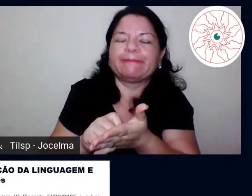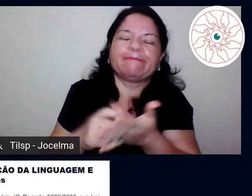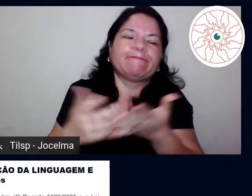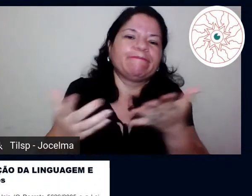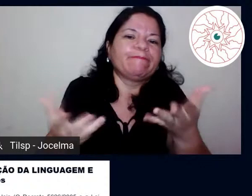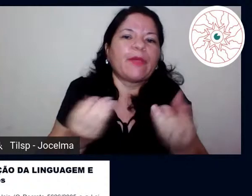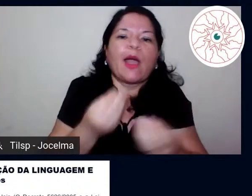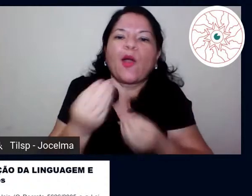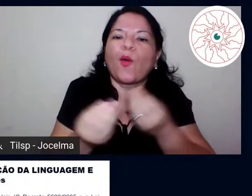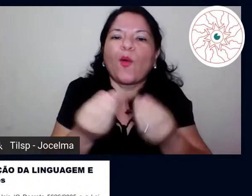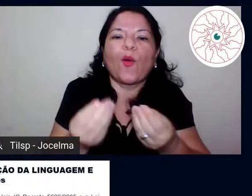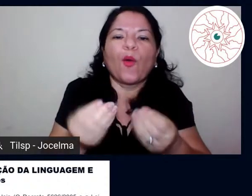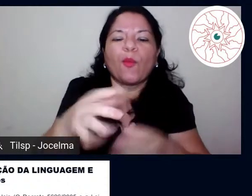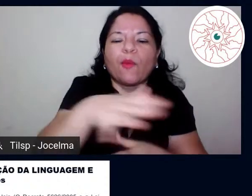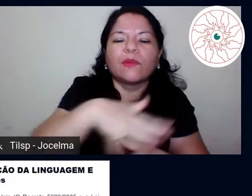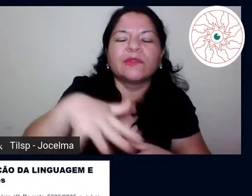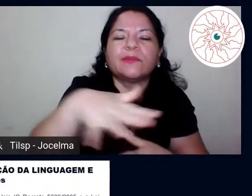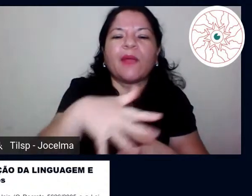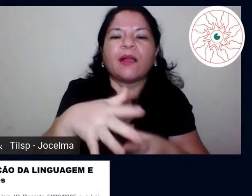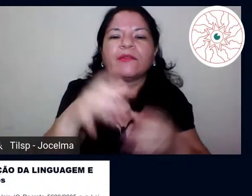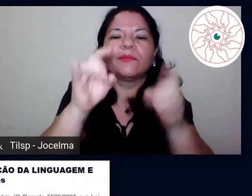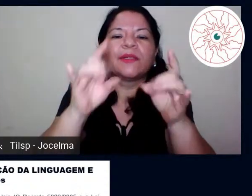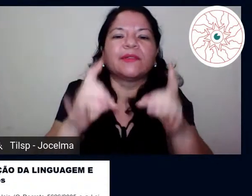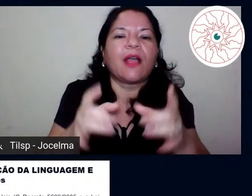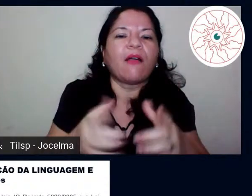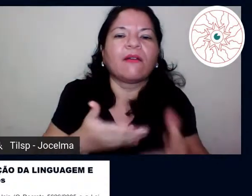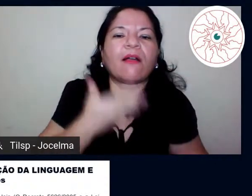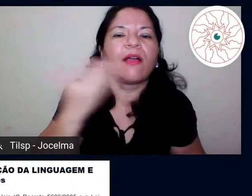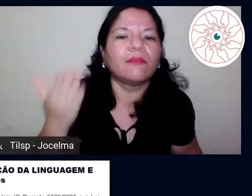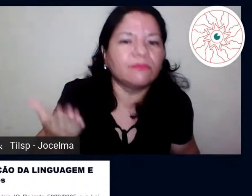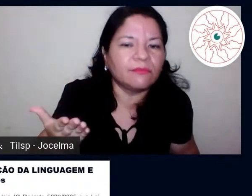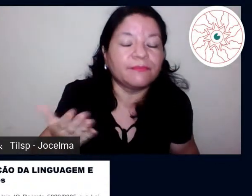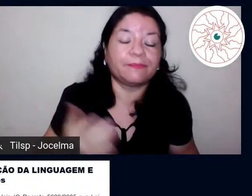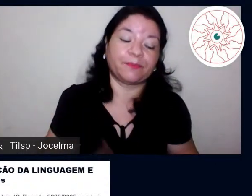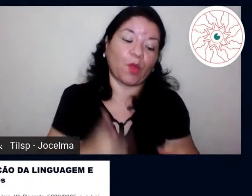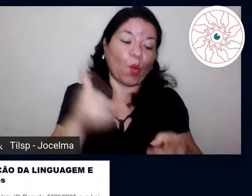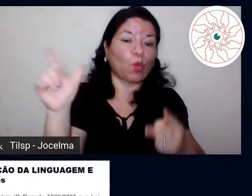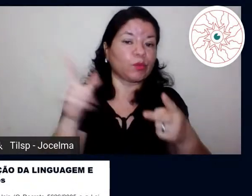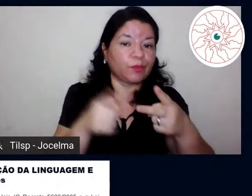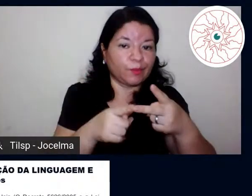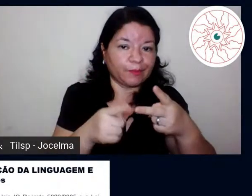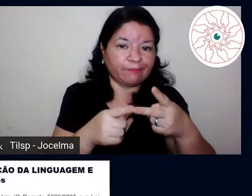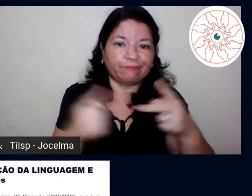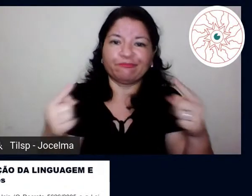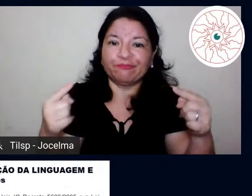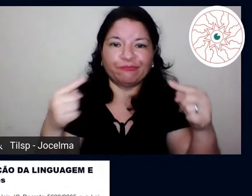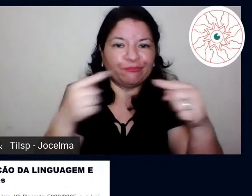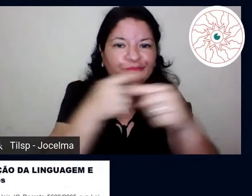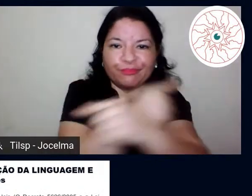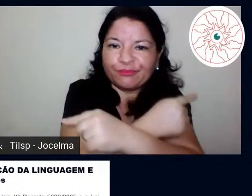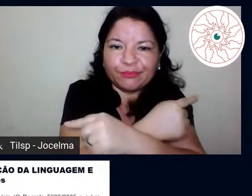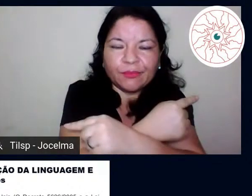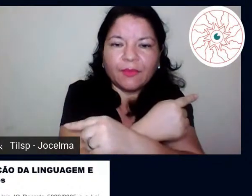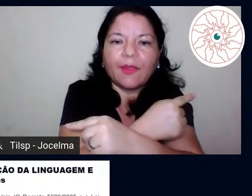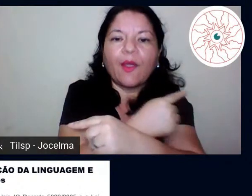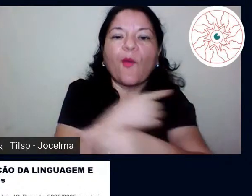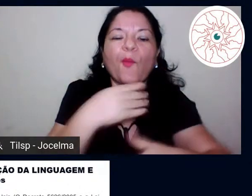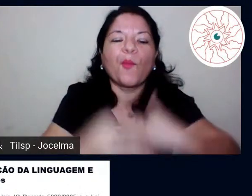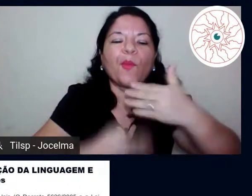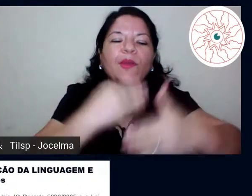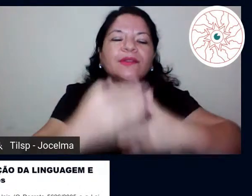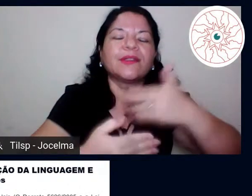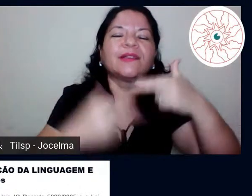a exenção. Na contramão, o segundo ponto está na contramão do processo natural de aquisição da